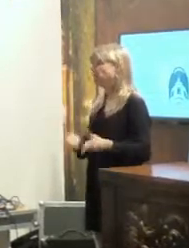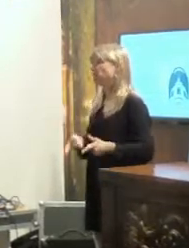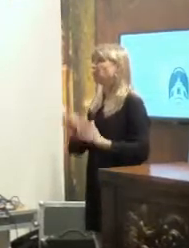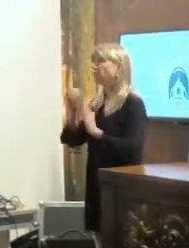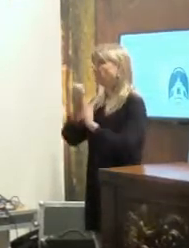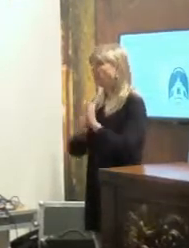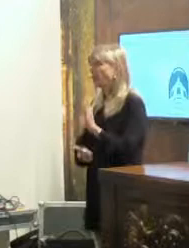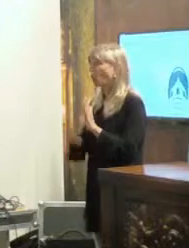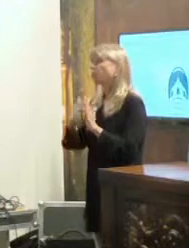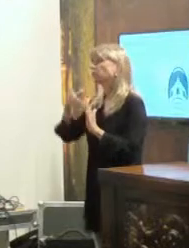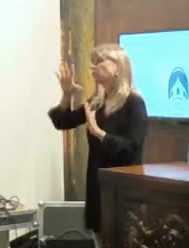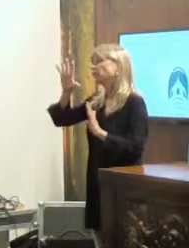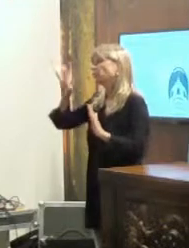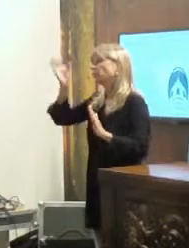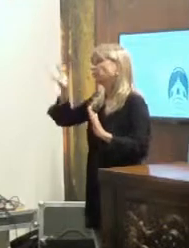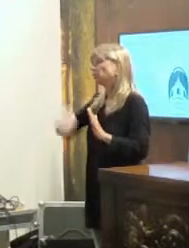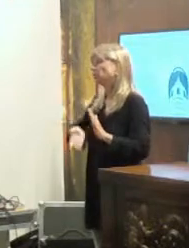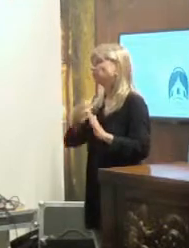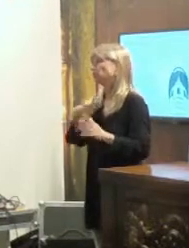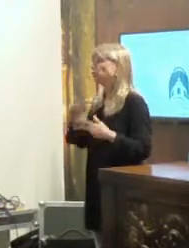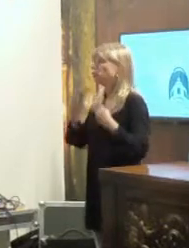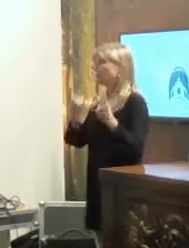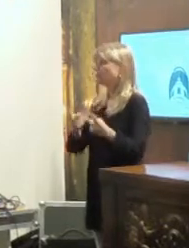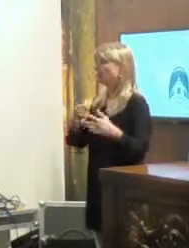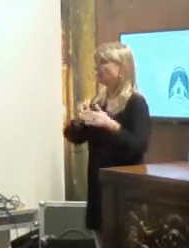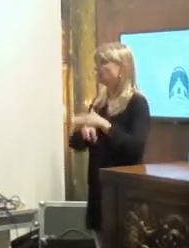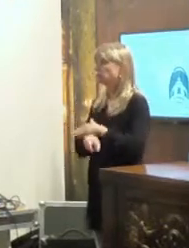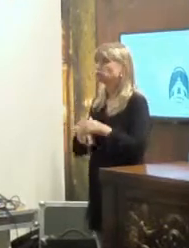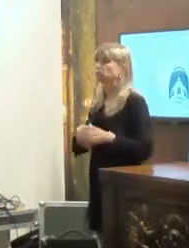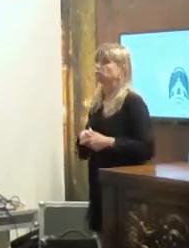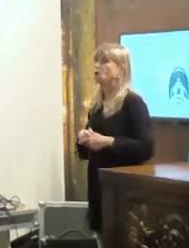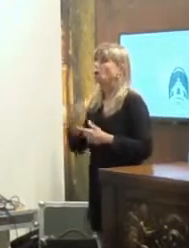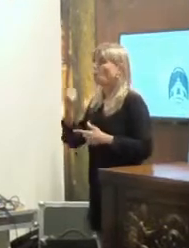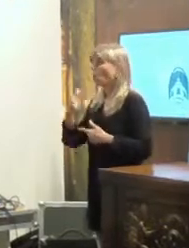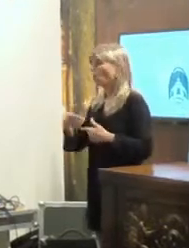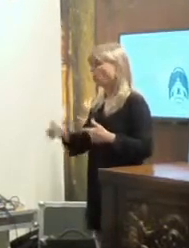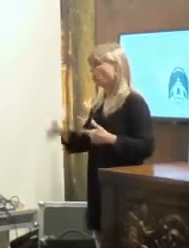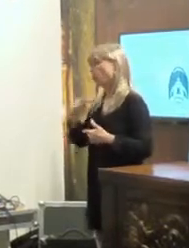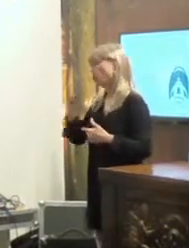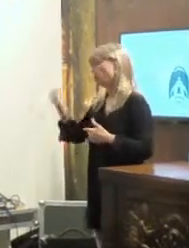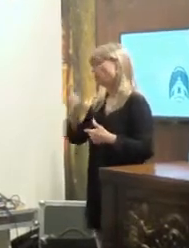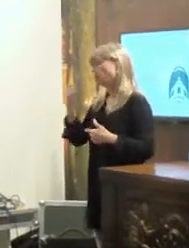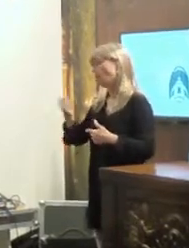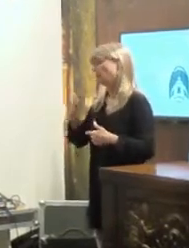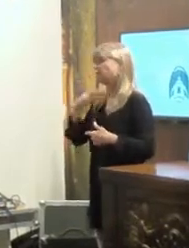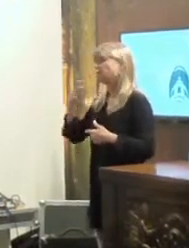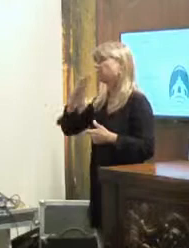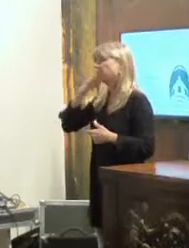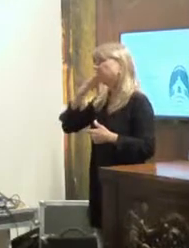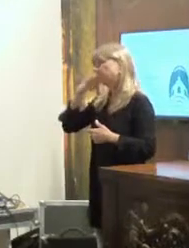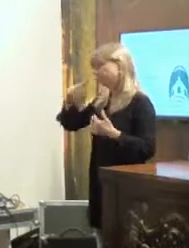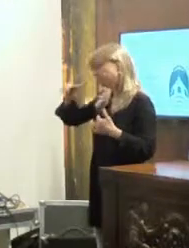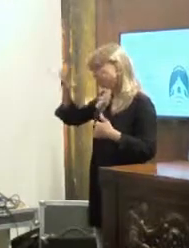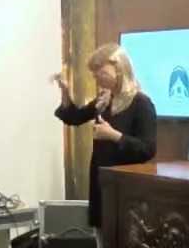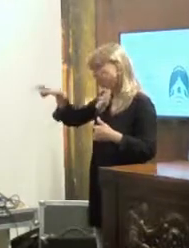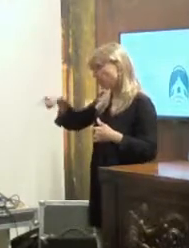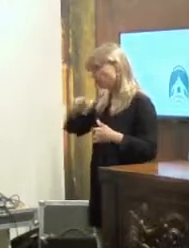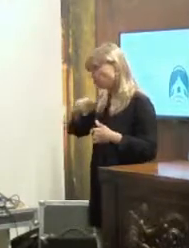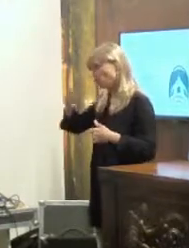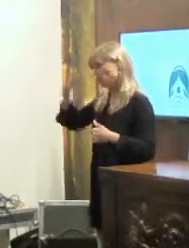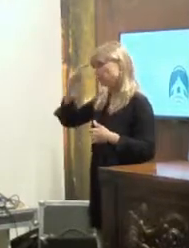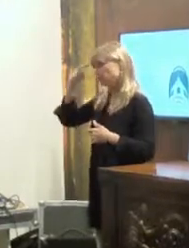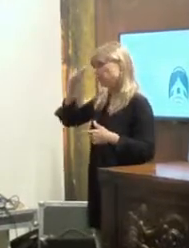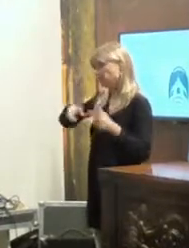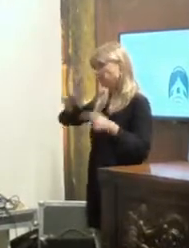del 50% para viajar en subte. Una cosa muy importante para los adultos mayores que me olvidé y que siempre me lo recalcan